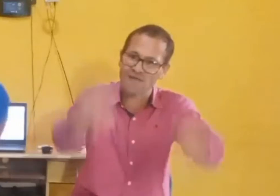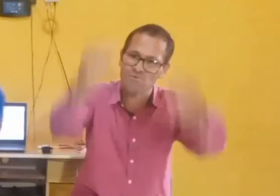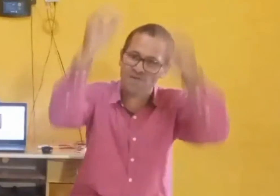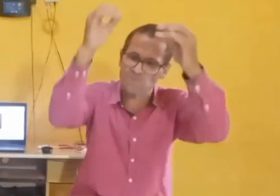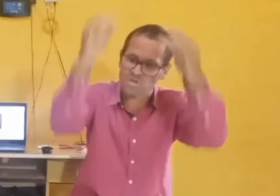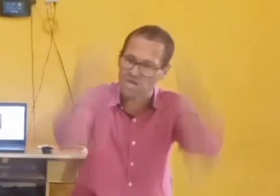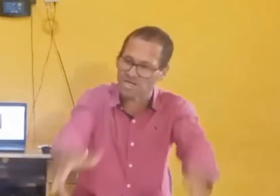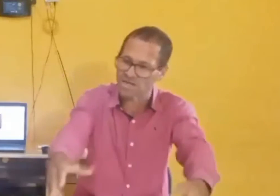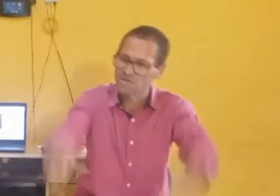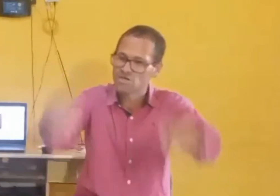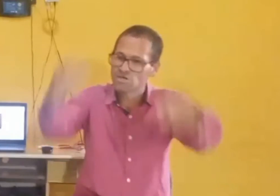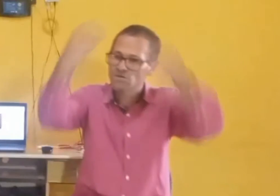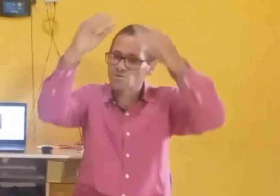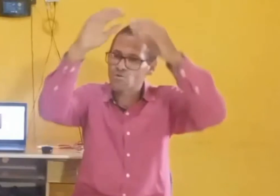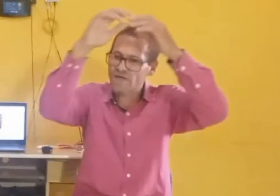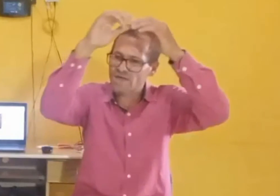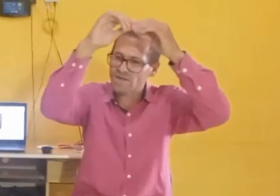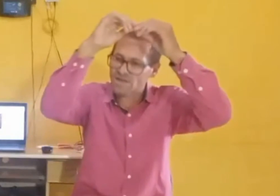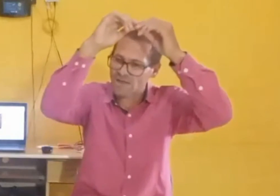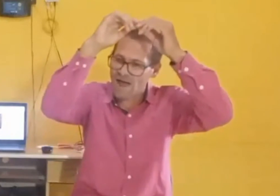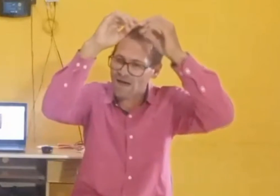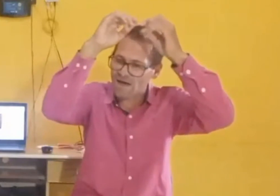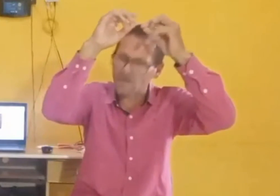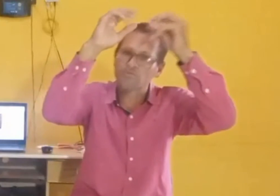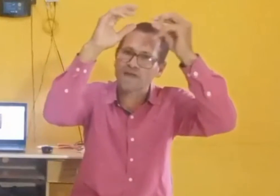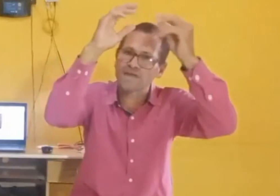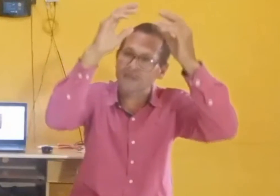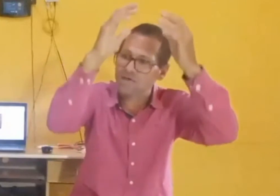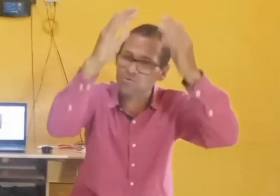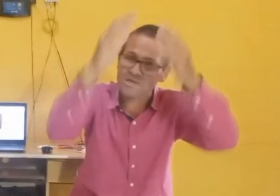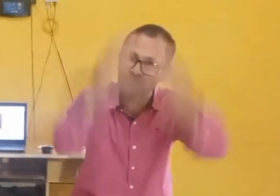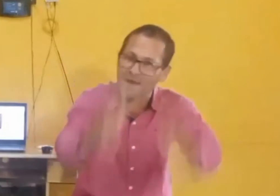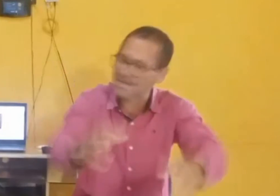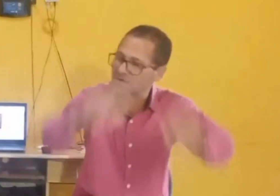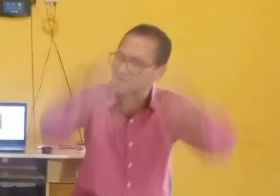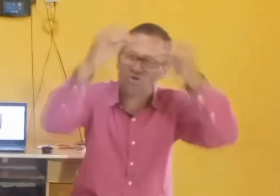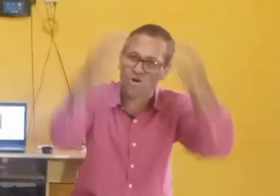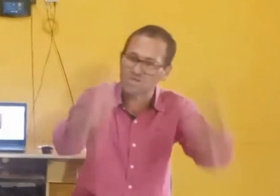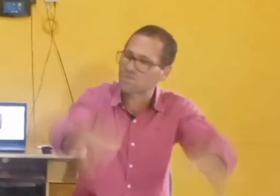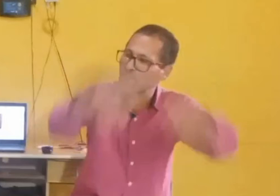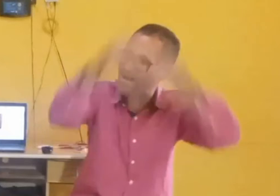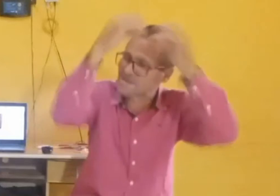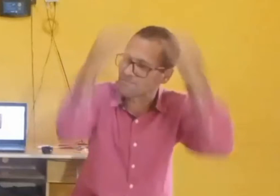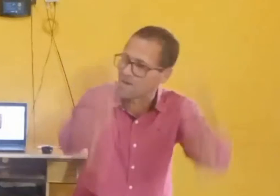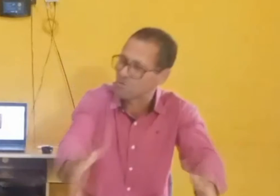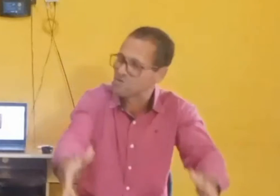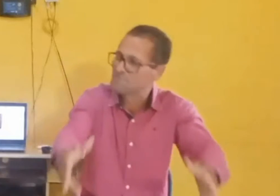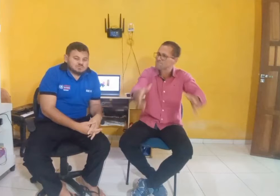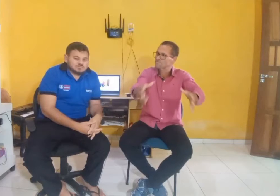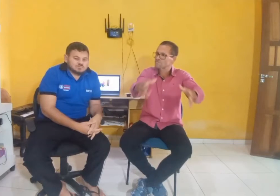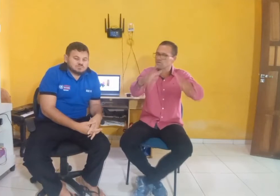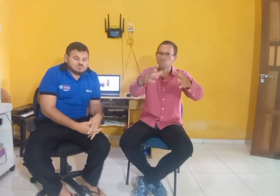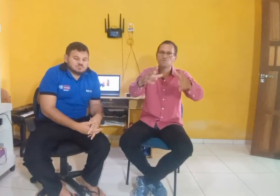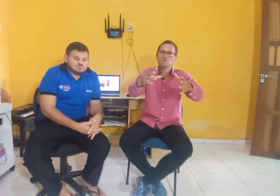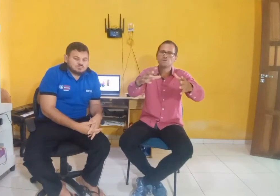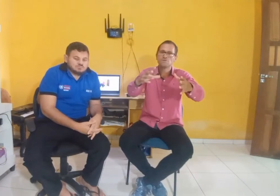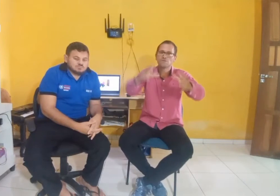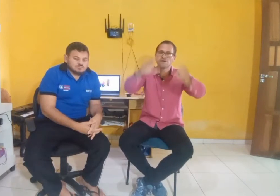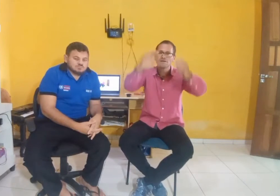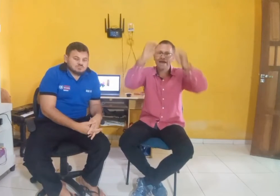quem você anda, com quem tá andando por aí, dá você máscara, não encosta, não pegue na mão, entendeu? É